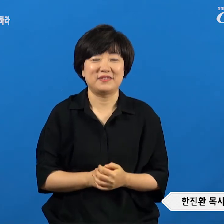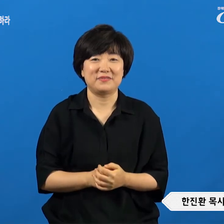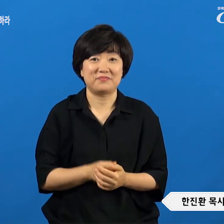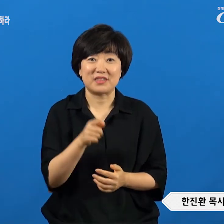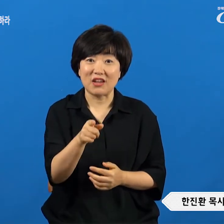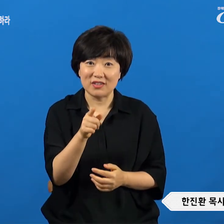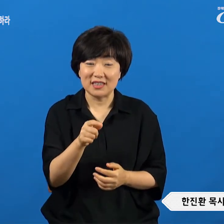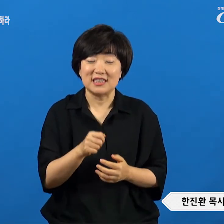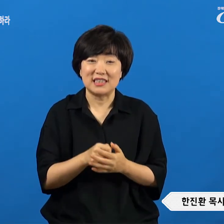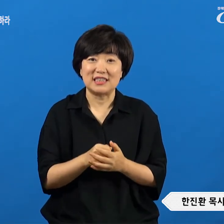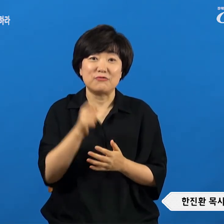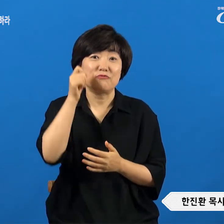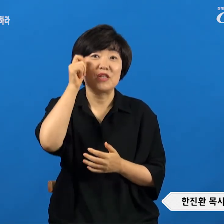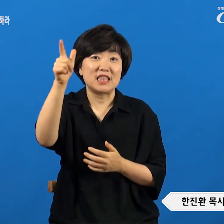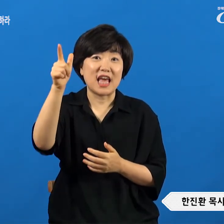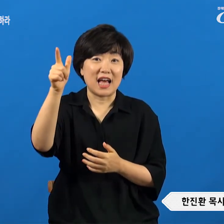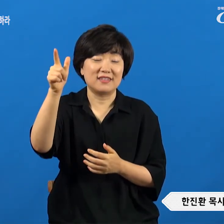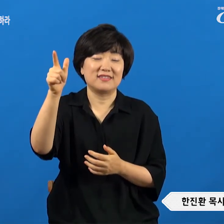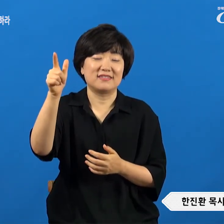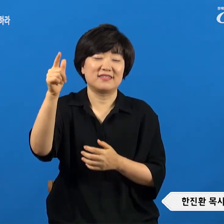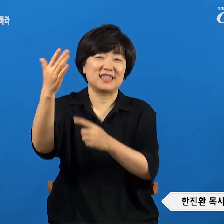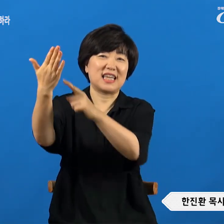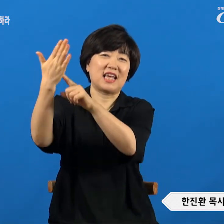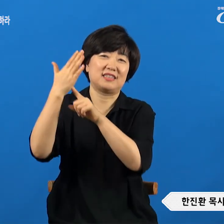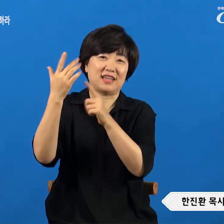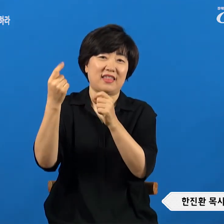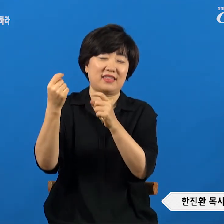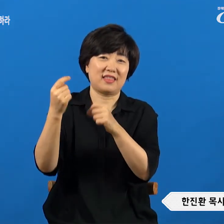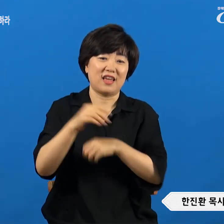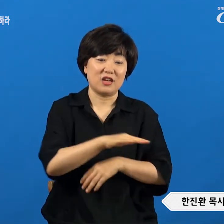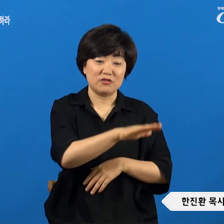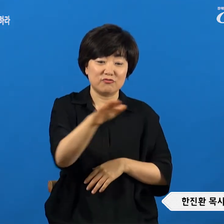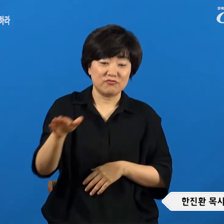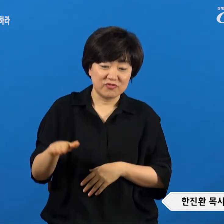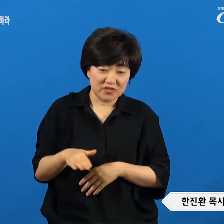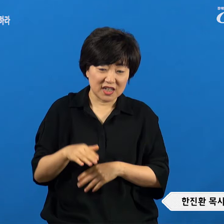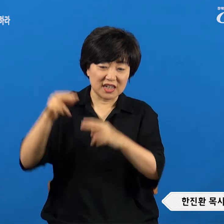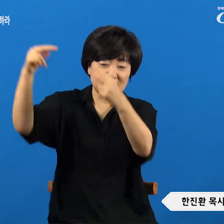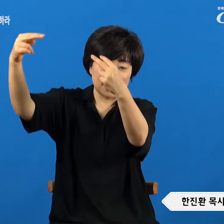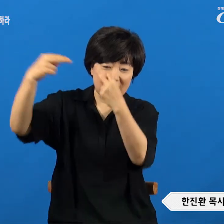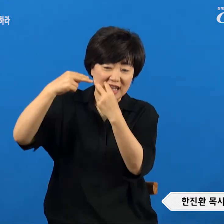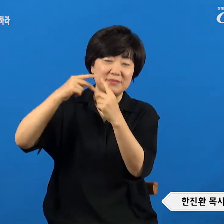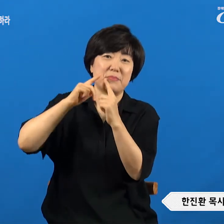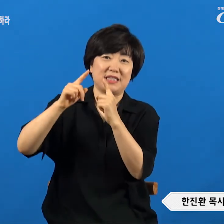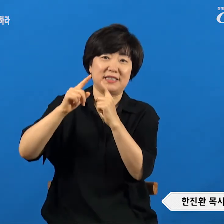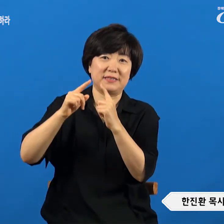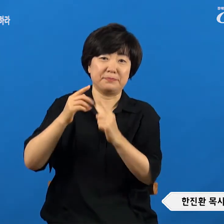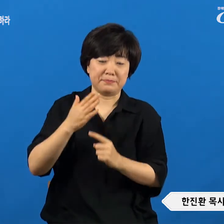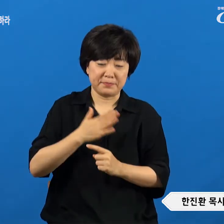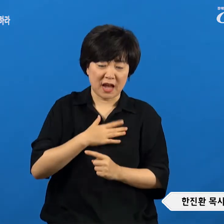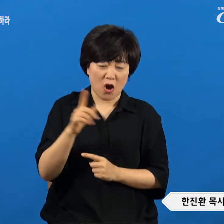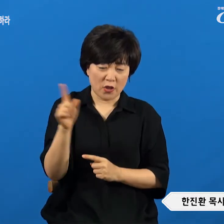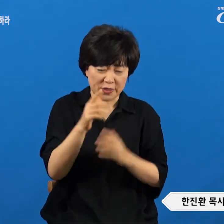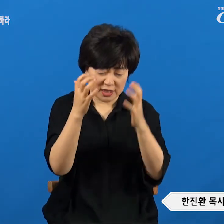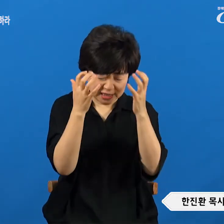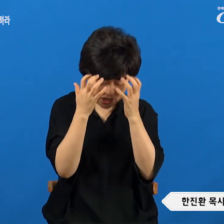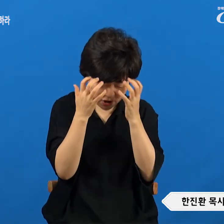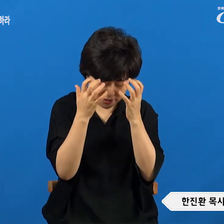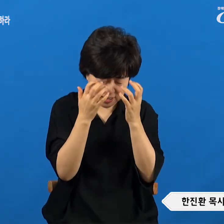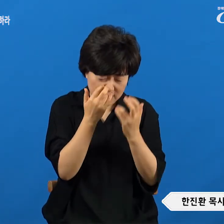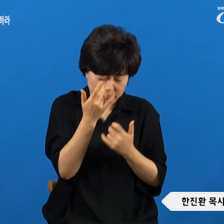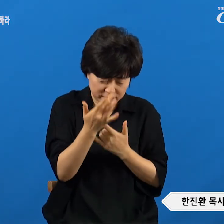이것은 이제 위대한 계시입니다. 우리들을 향한 말씀이죠. 우리가 그 어떤 시련의 용광로